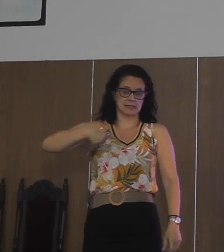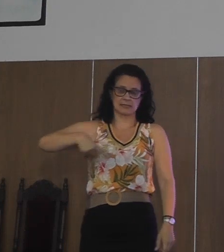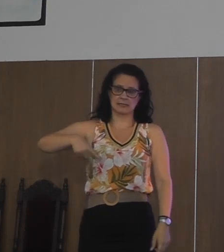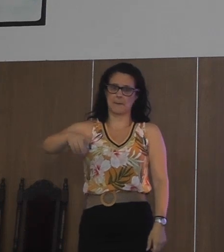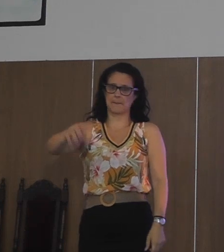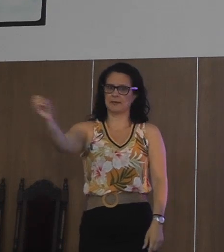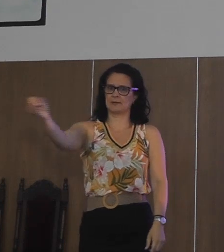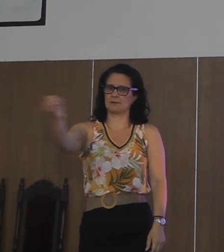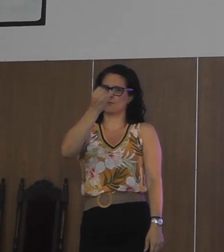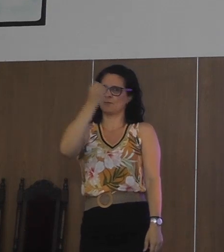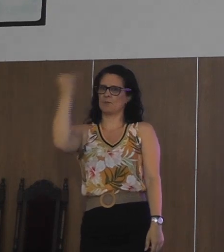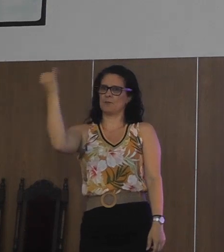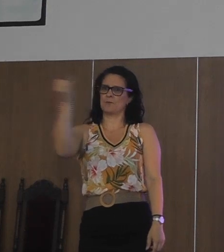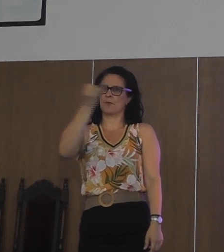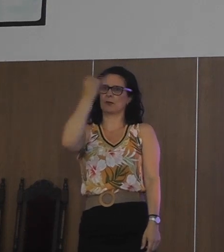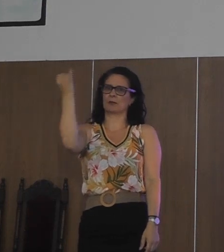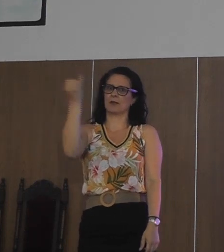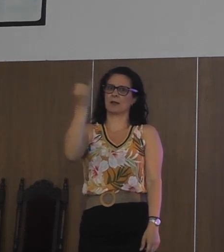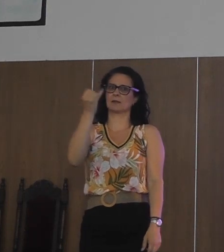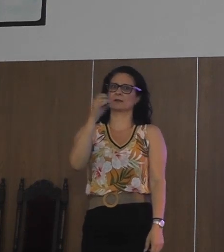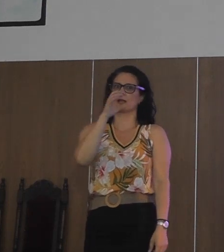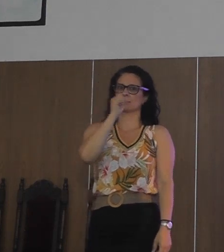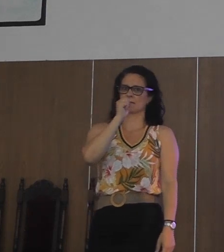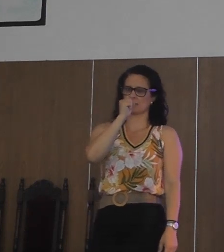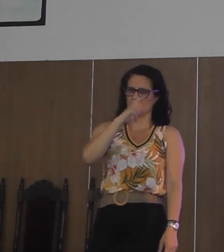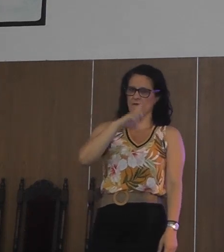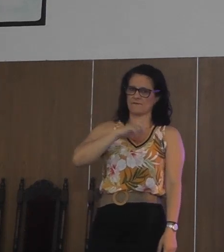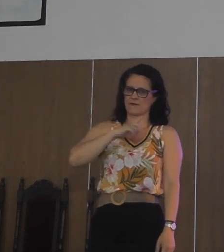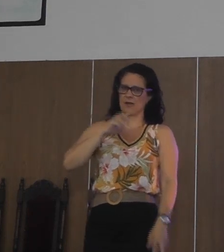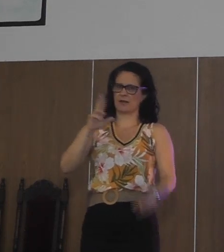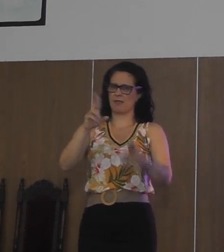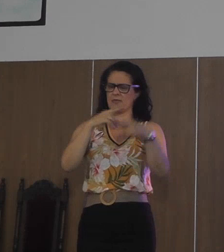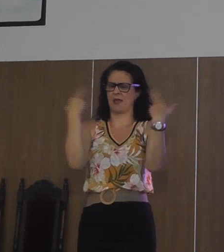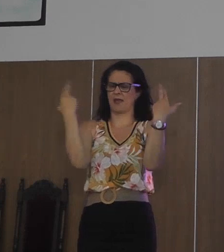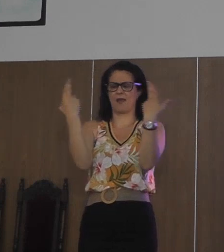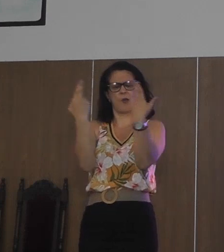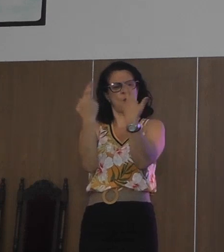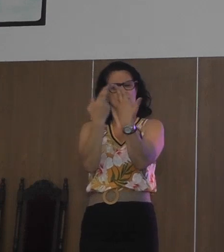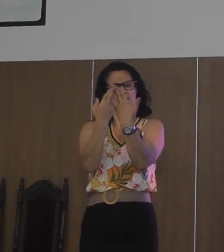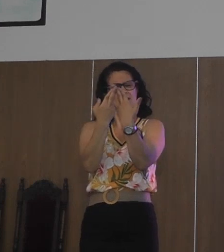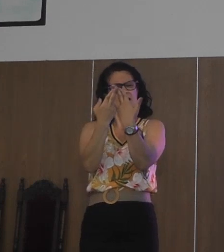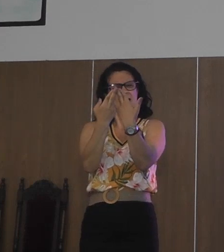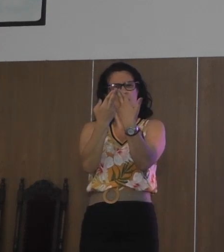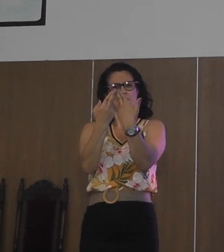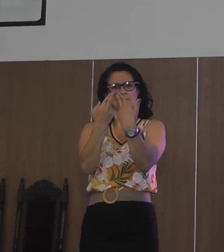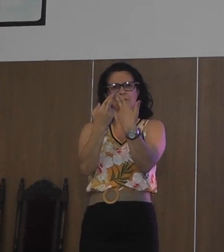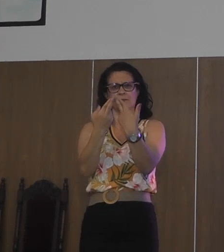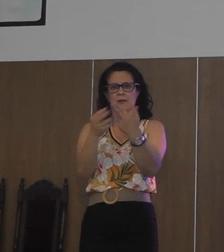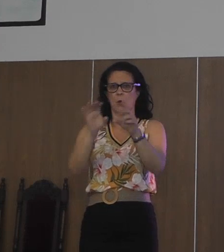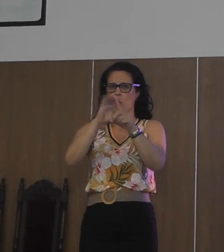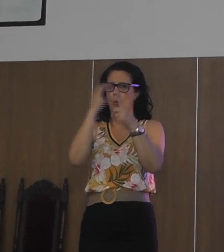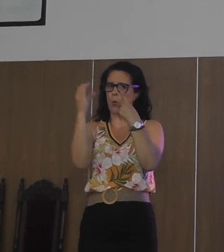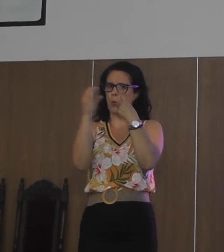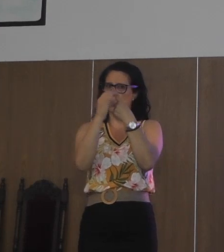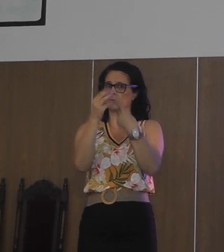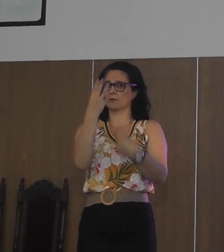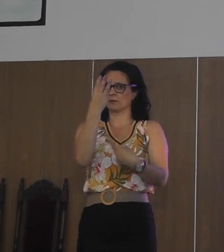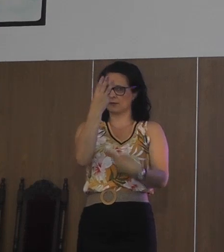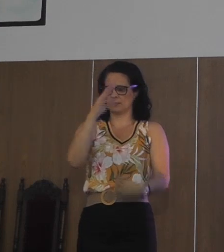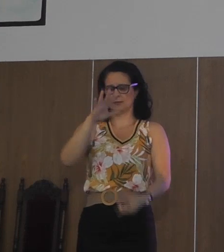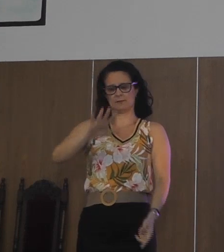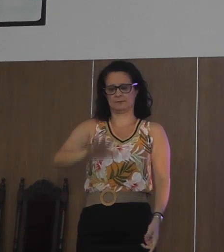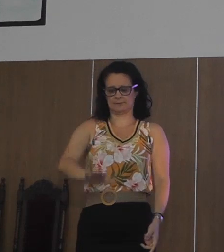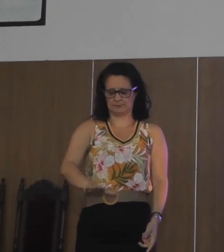que estamos vivenciando. Sexta-feira temos aquela reunião abençoada aqui, chamada Culto da Hora Nona, né? Às